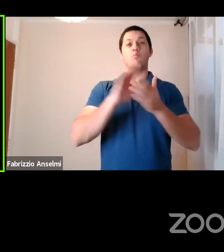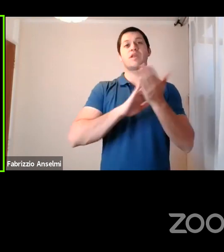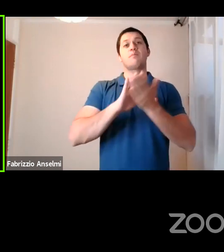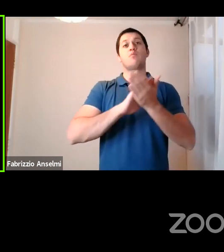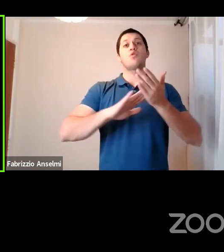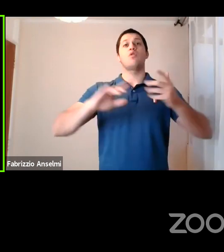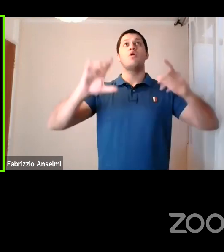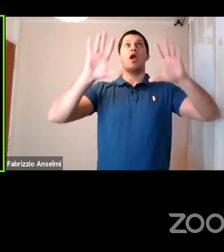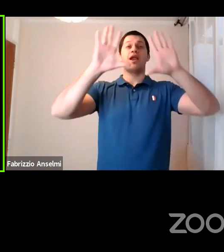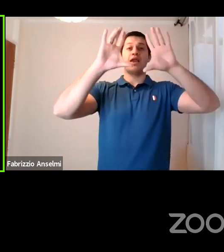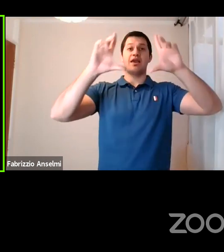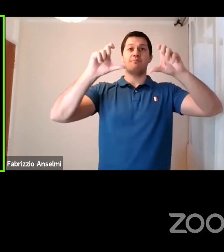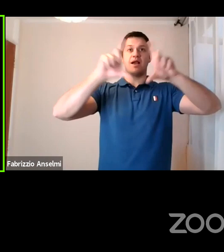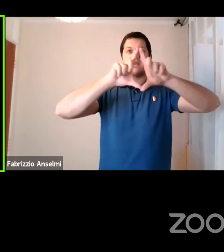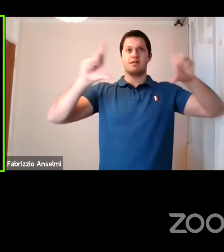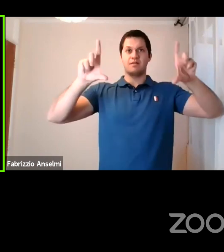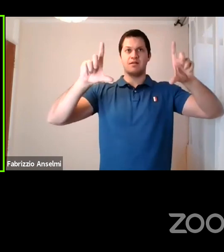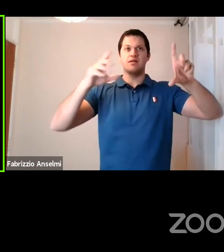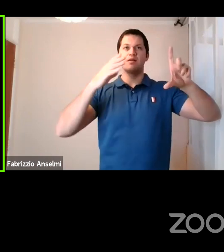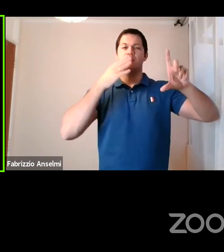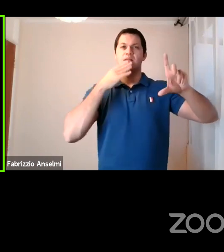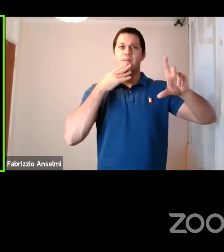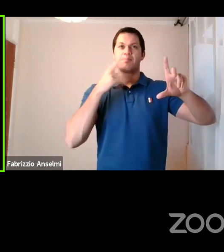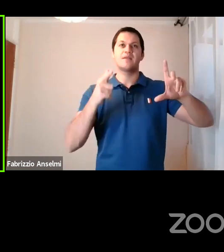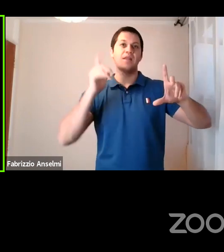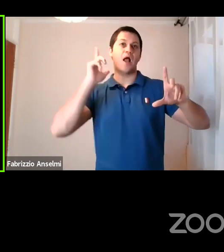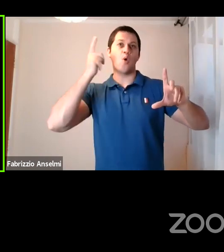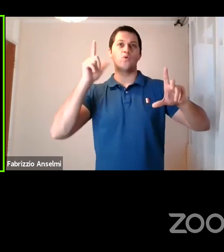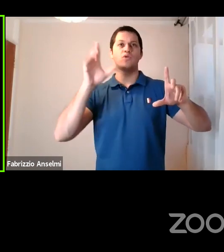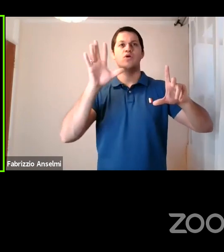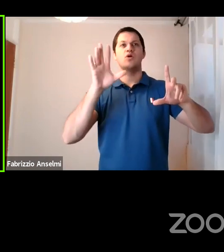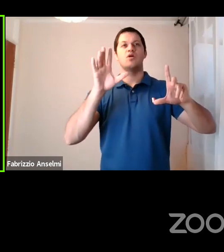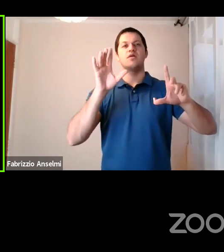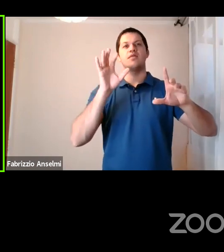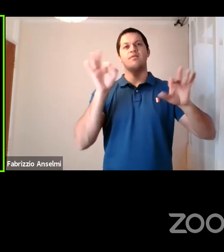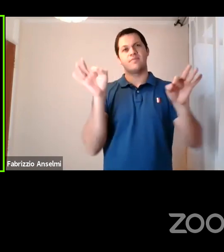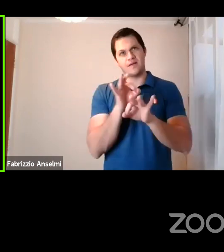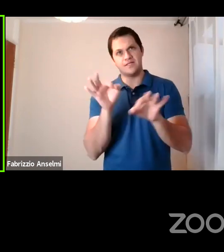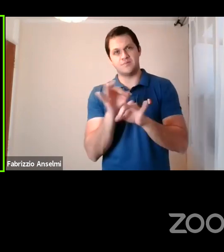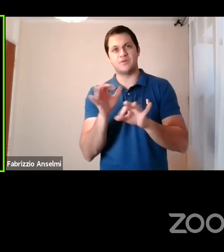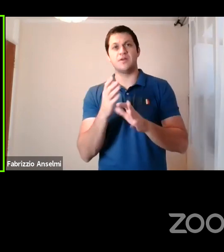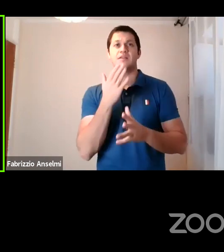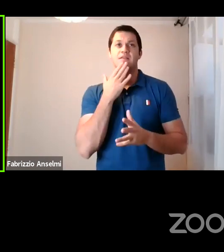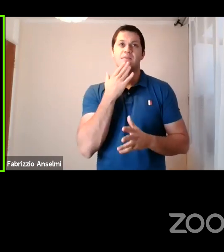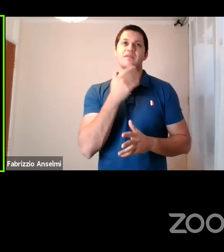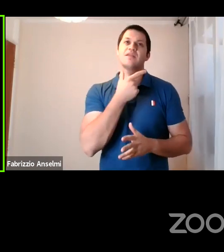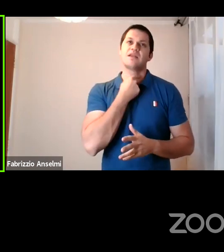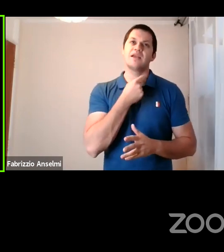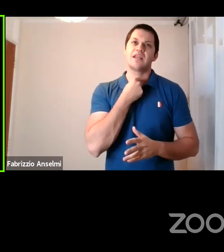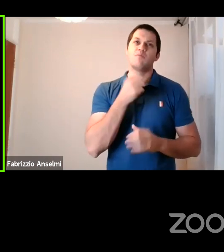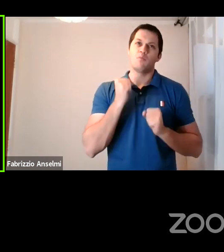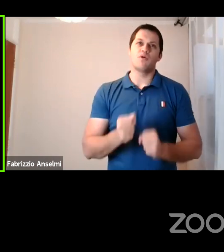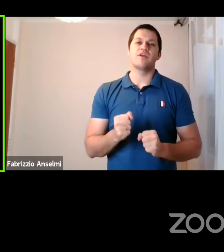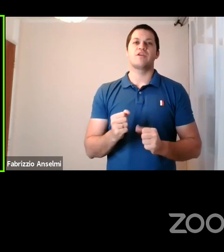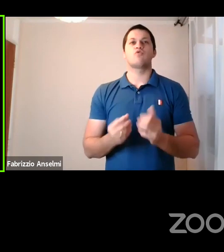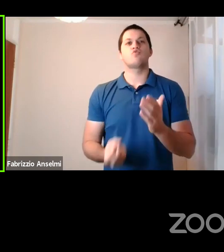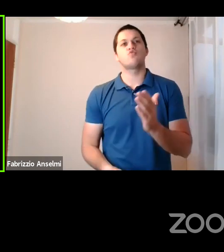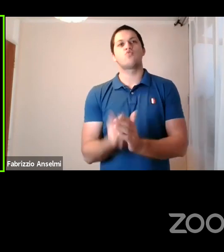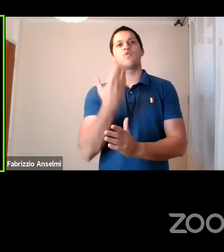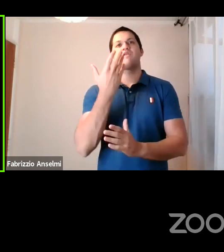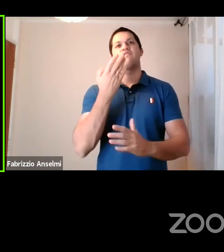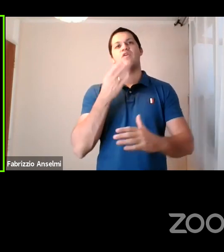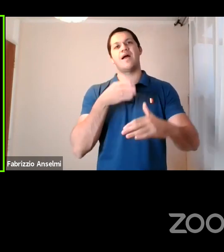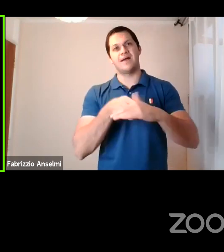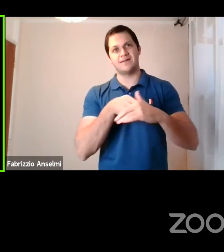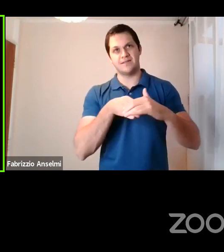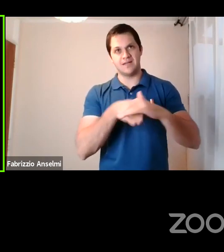y también una audiodescripción. Nos gustaría también llegar a nuevas formas y nuevos espacios